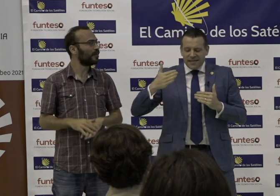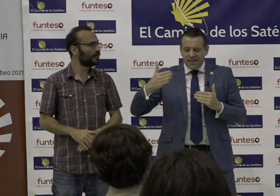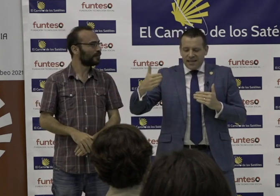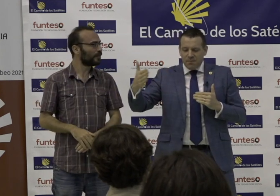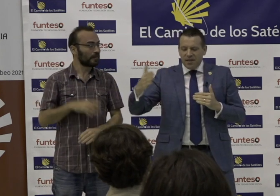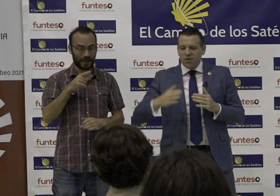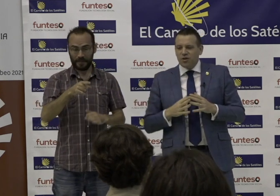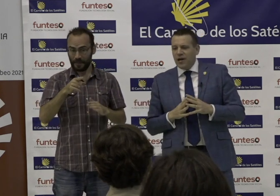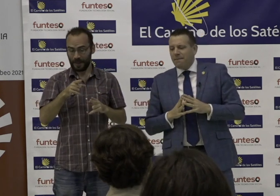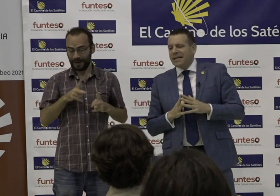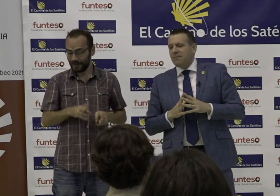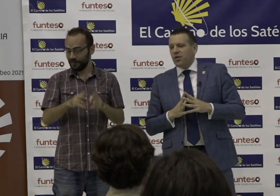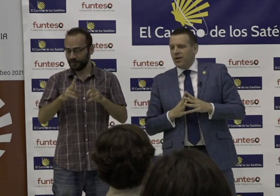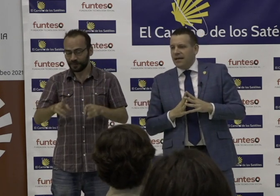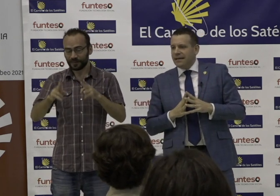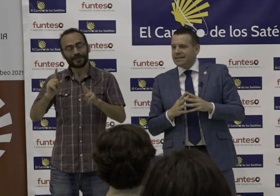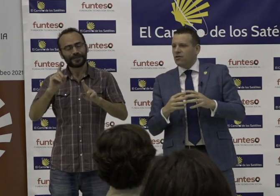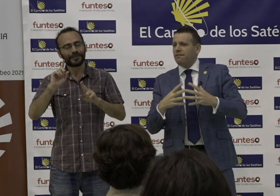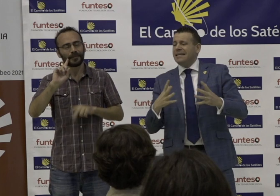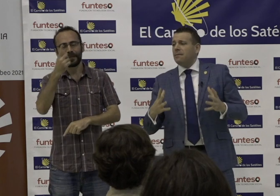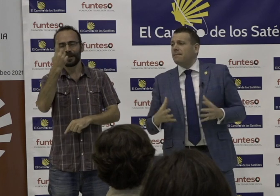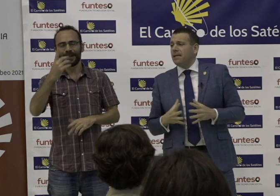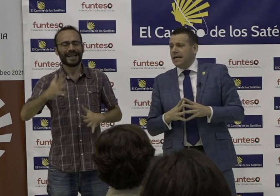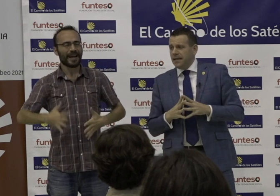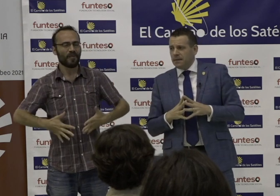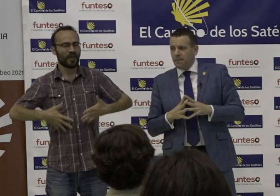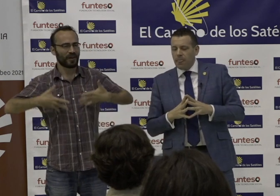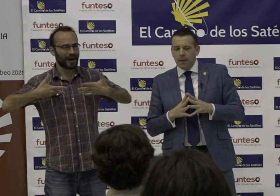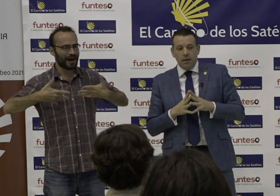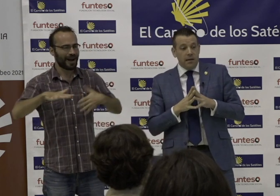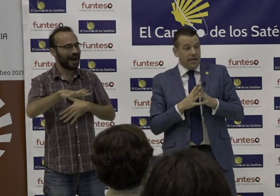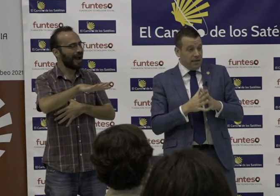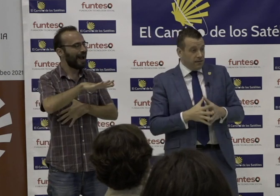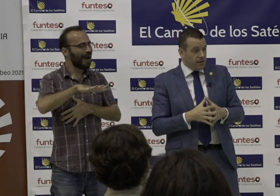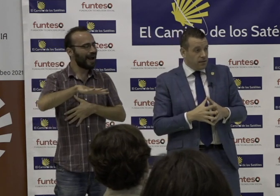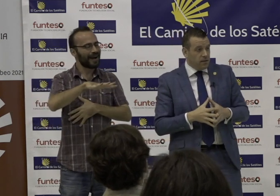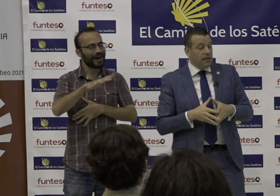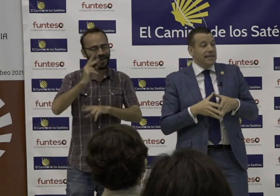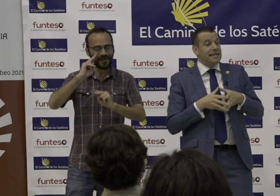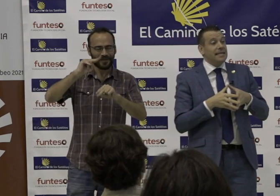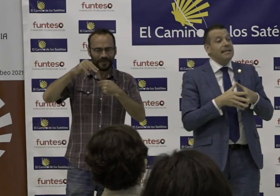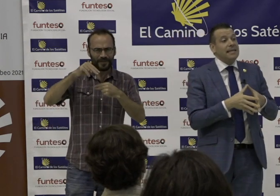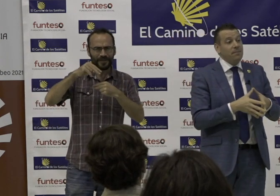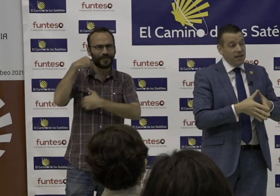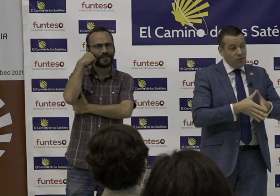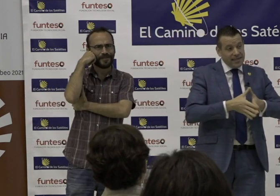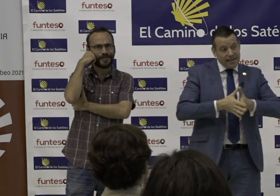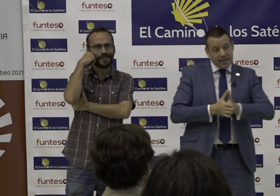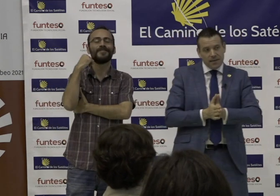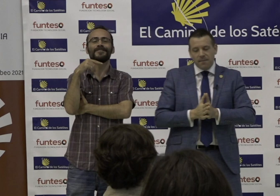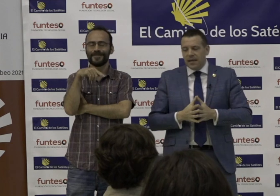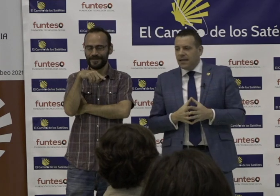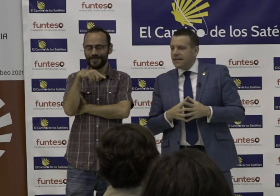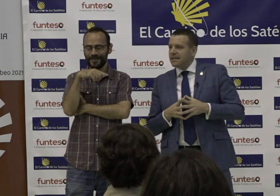una fase que empecé yo con la parte emocional. ¿Qué es lo que faltaba en mi área? La analicé y en la siguiente etapa, que fue